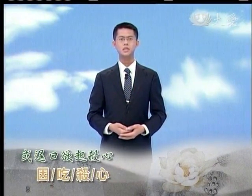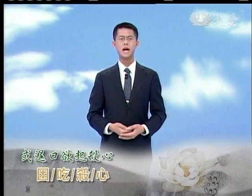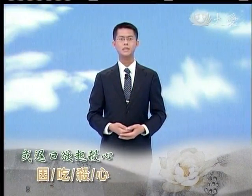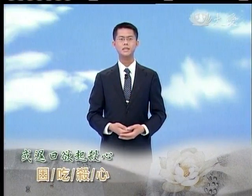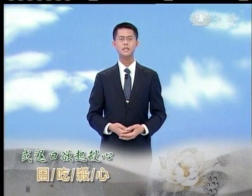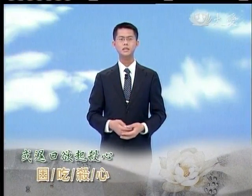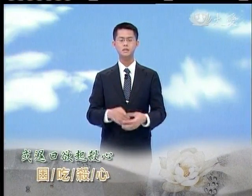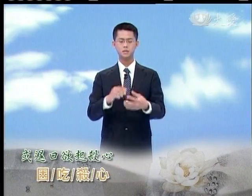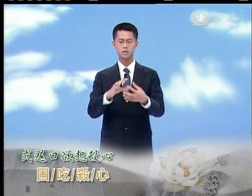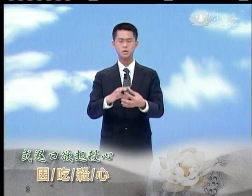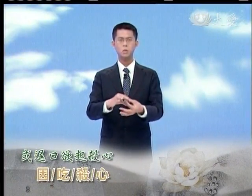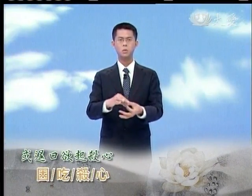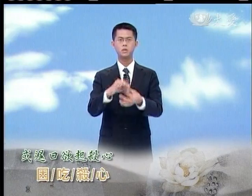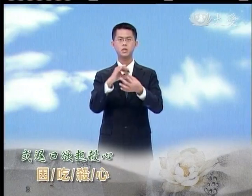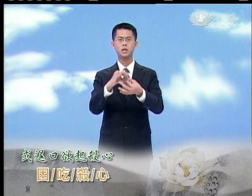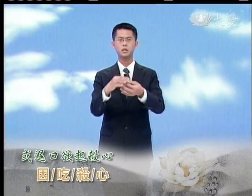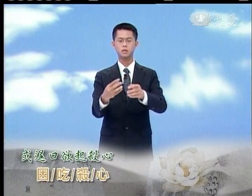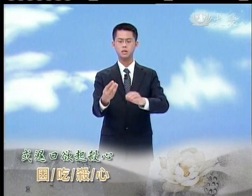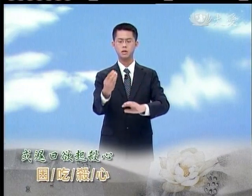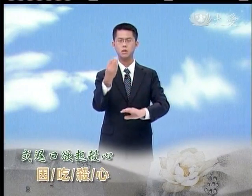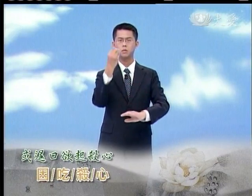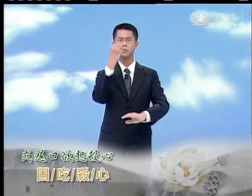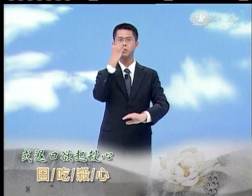杀心，或成口欲